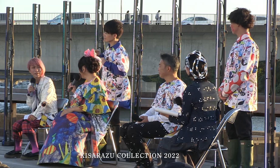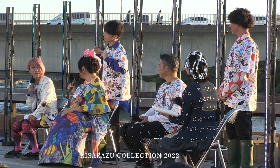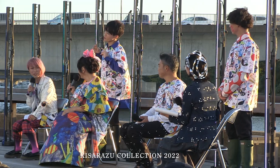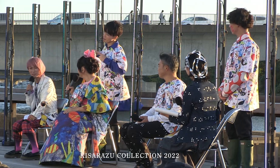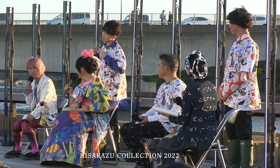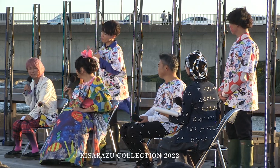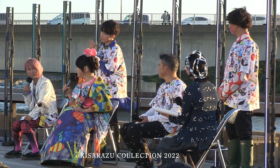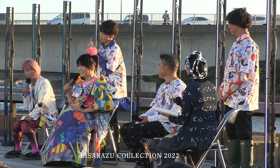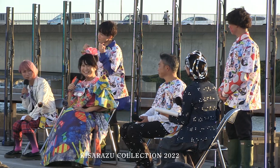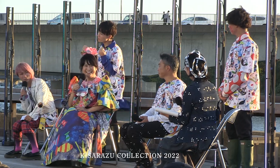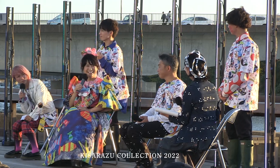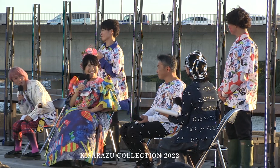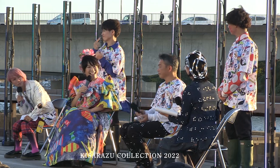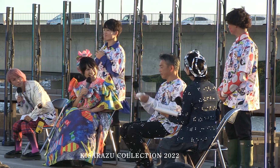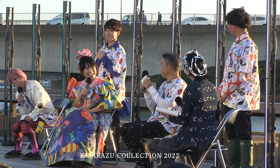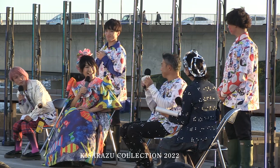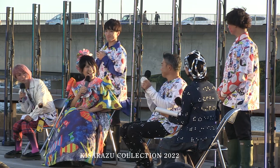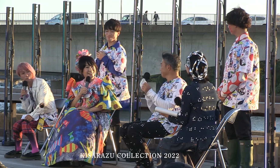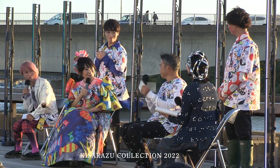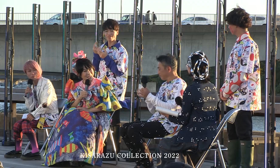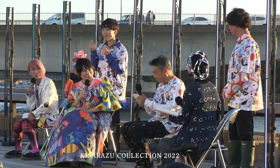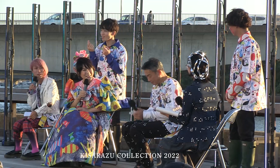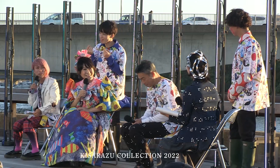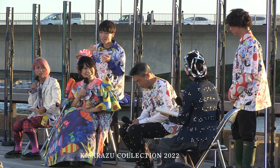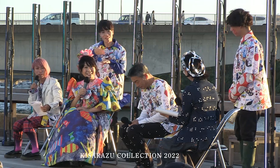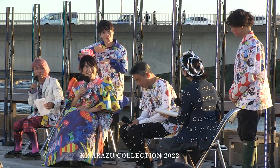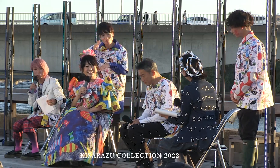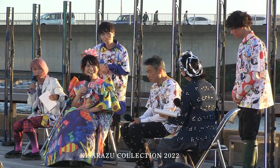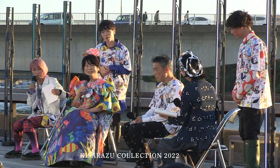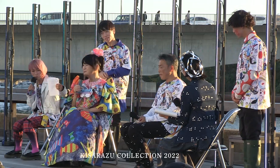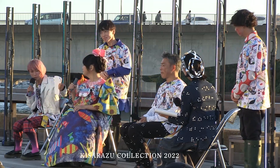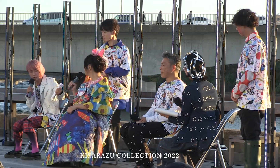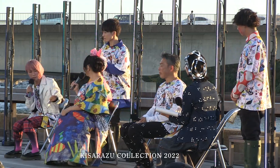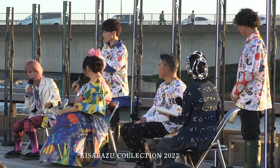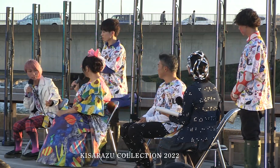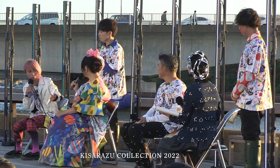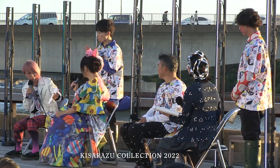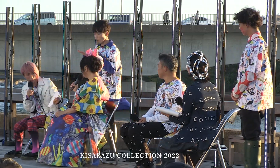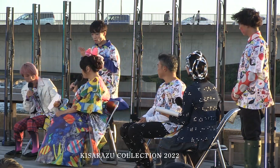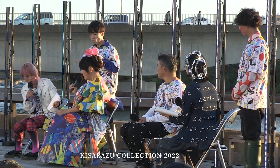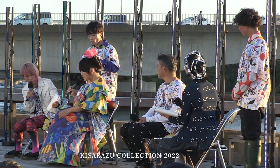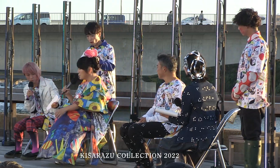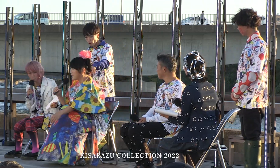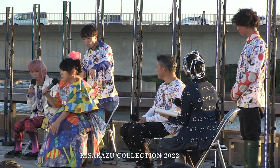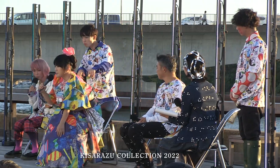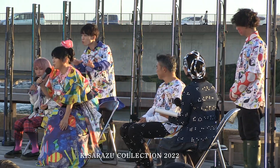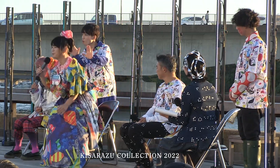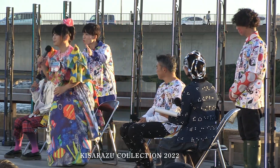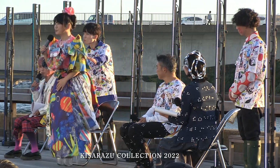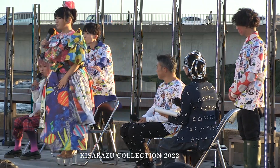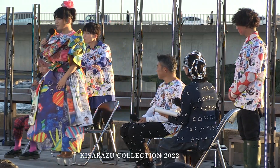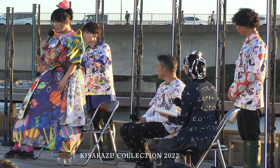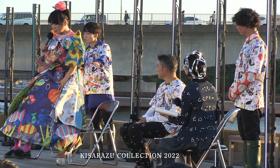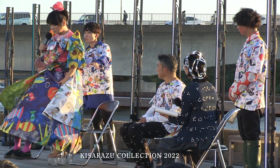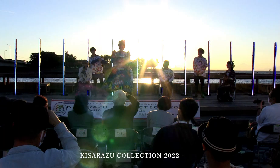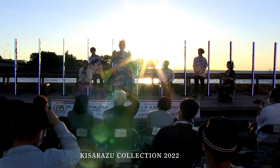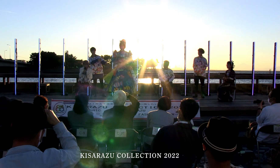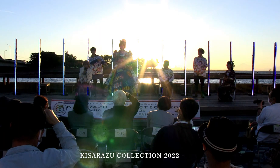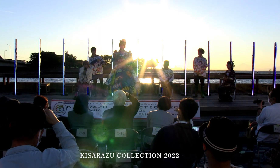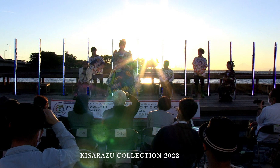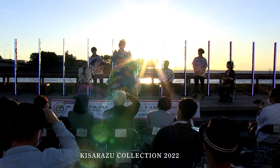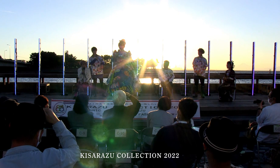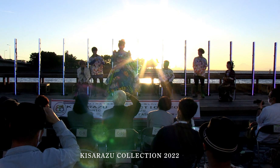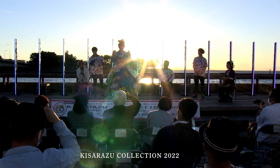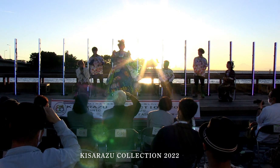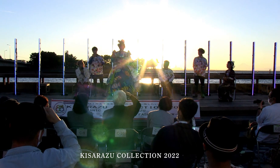テレビとかで。 あ、嬉しいです、 ね、ありがとうございます。 あと今日はね、愛ちゃんの着ているこの服も、 そうなんですよ、 君津特別